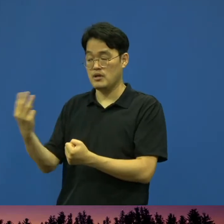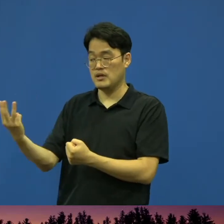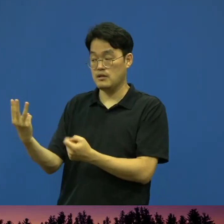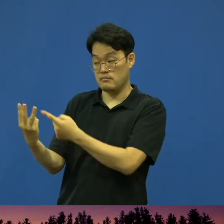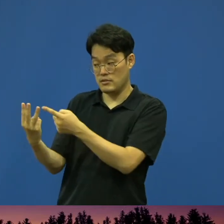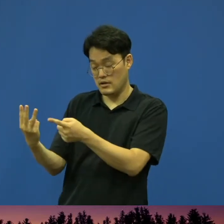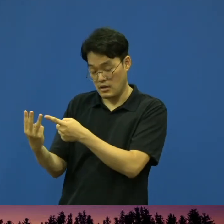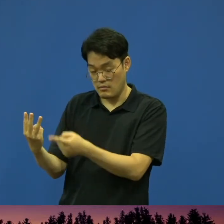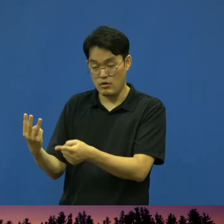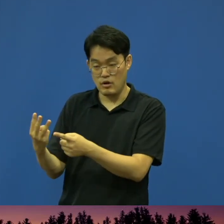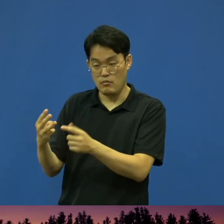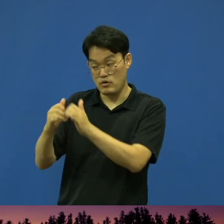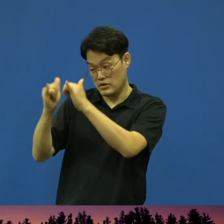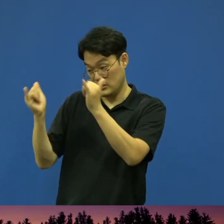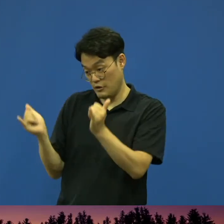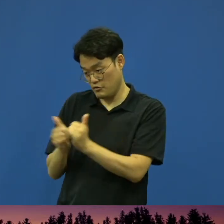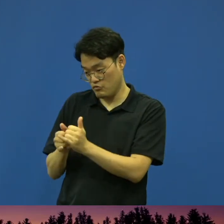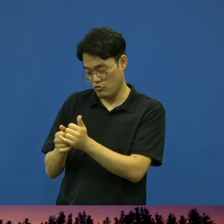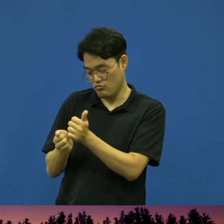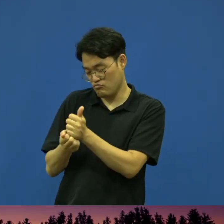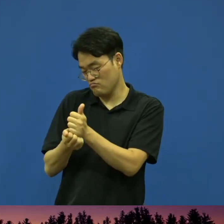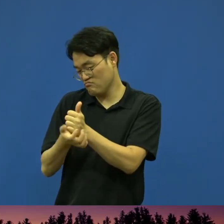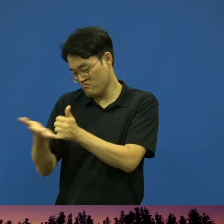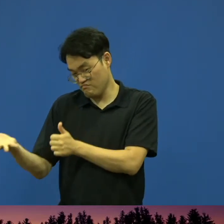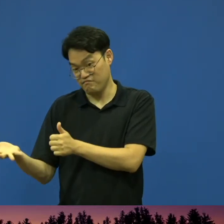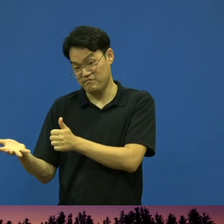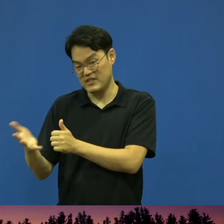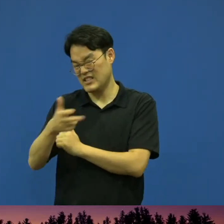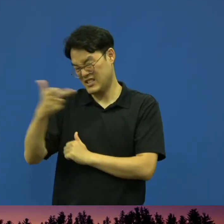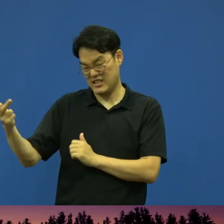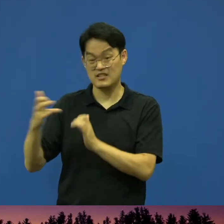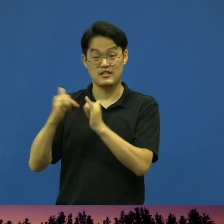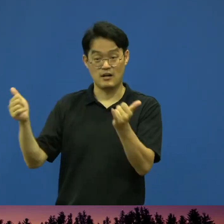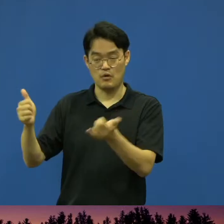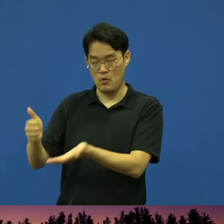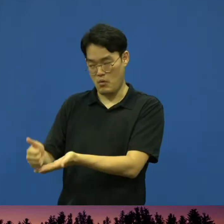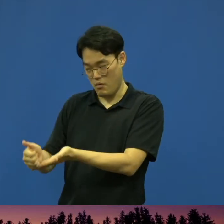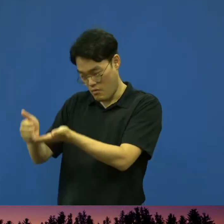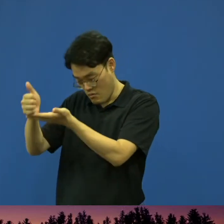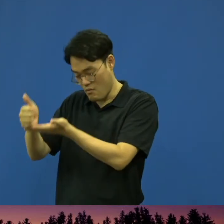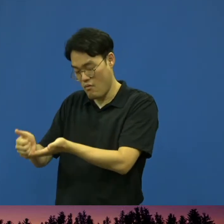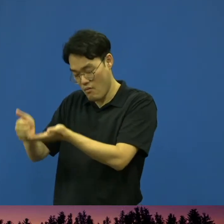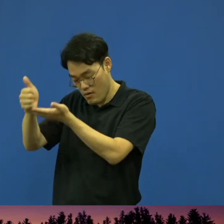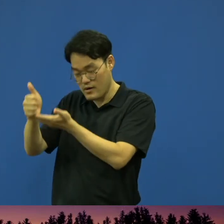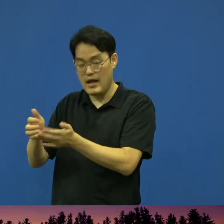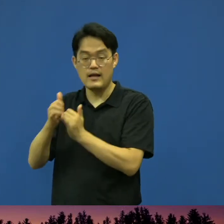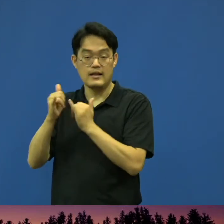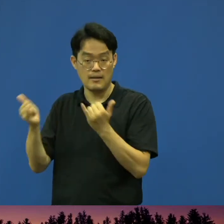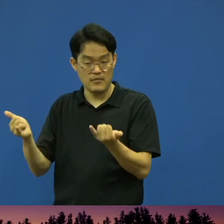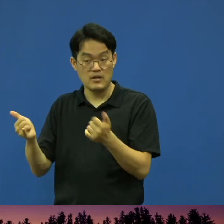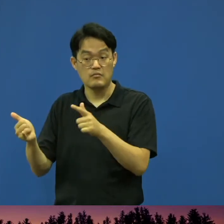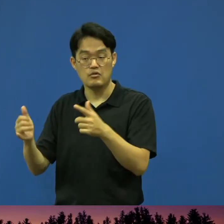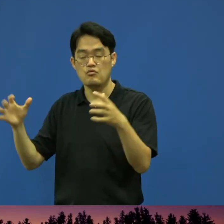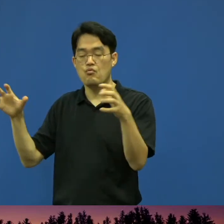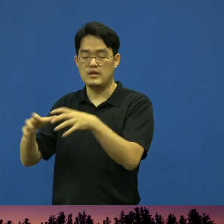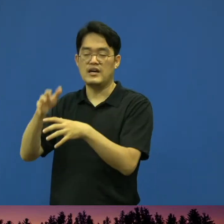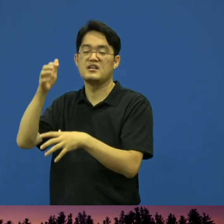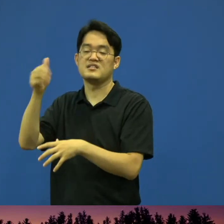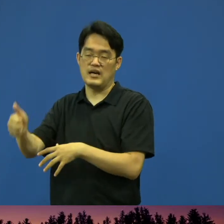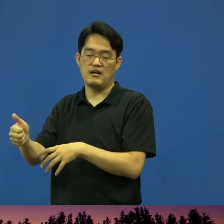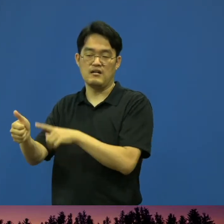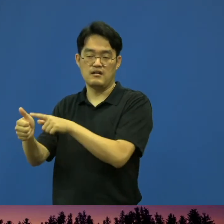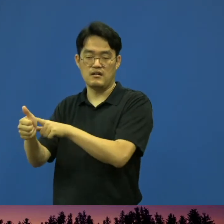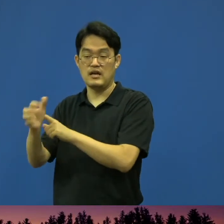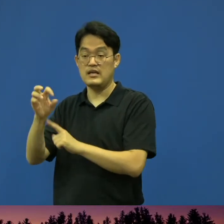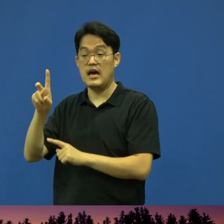영향력이 있는 사람이었습니다. 매우 존경받는 존재였던 거죠. 이러한 회당장 야이로가